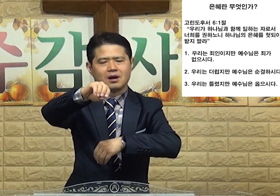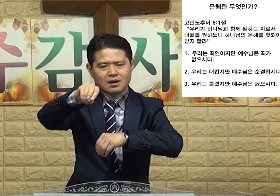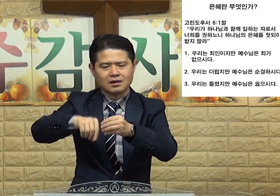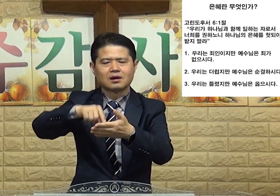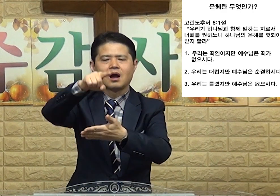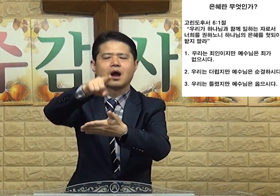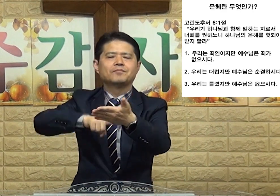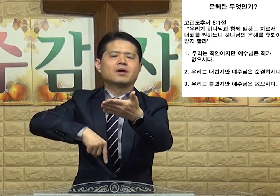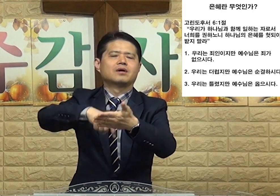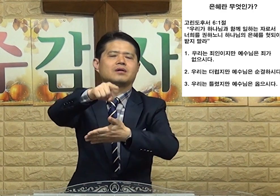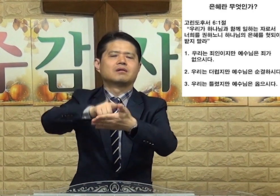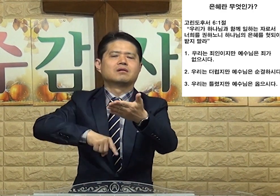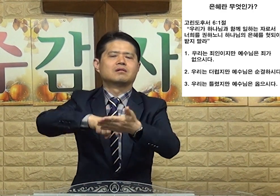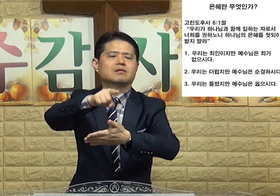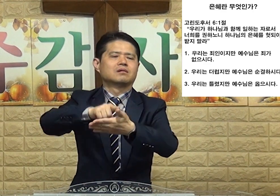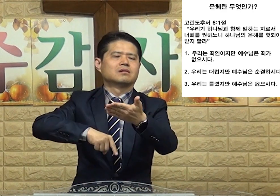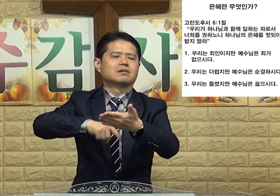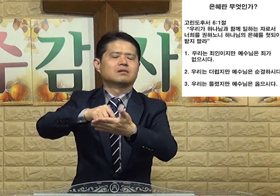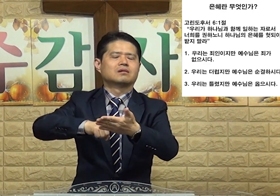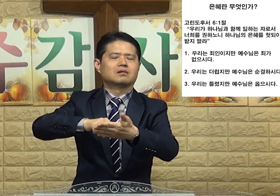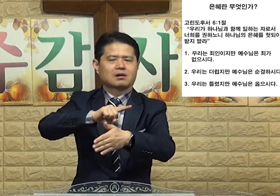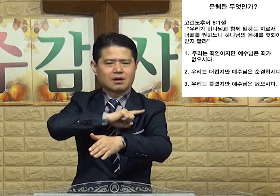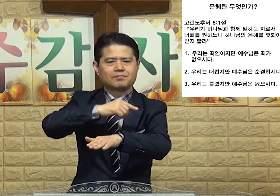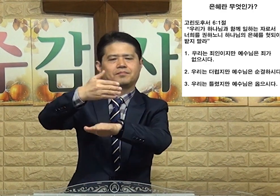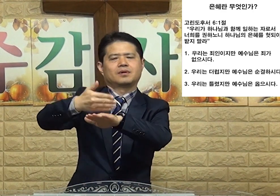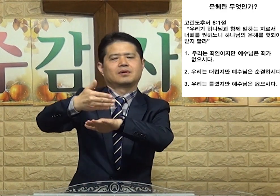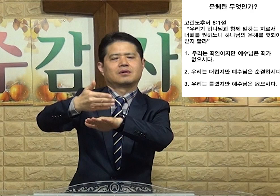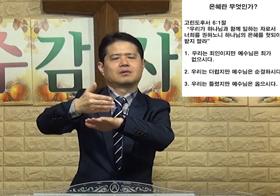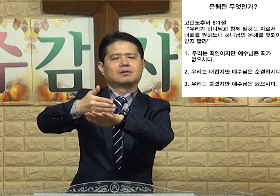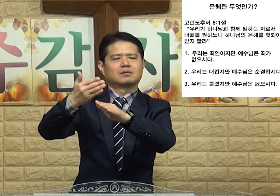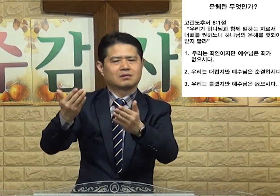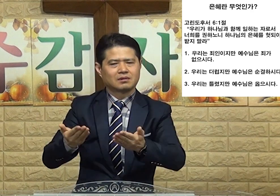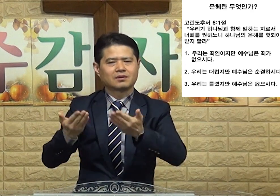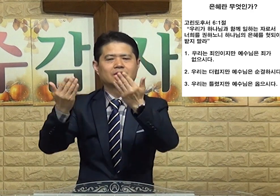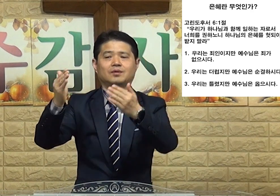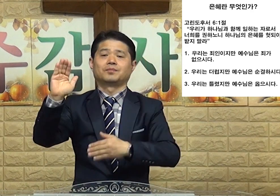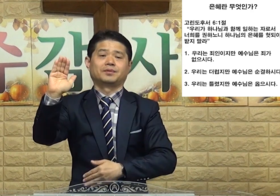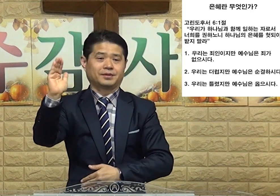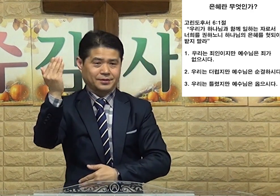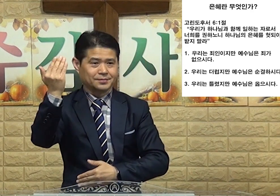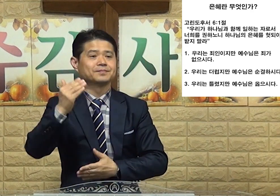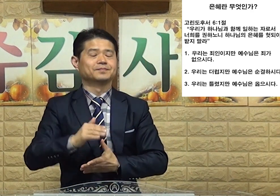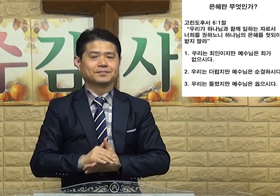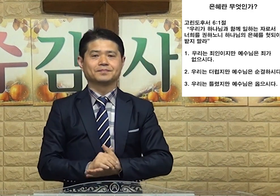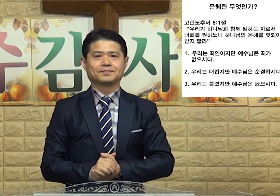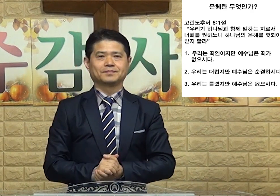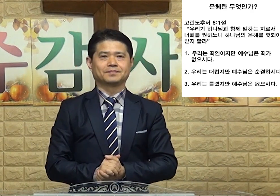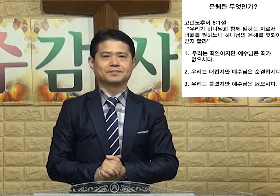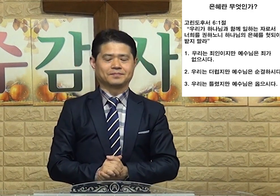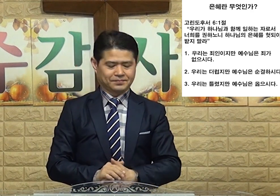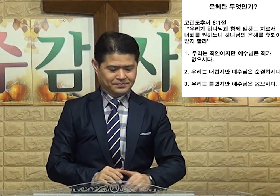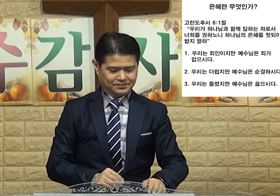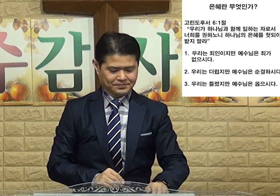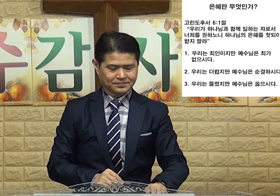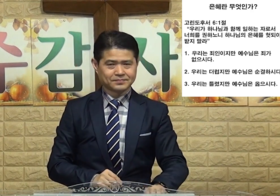사랑하시기 때문에 오히려 값없이 우리에게 주신 것을 감사해야 되는 마음 잊지 마시길